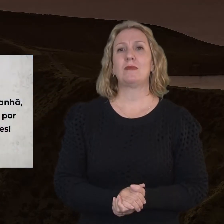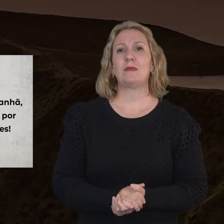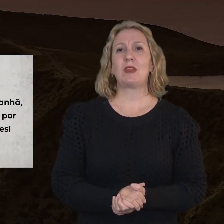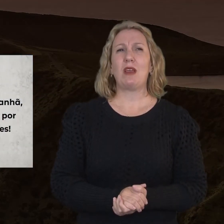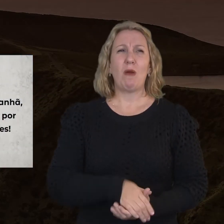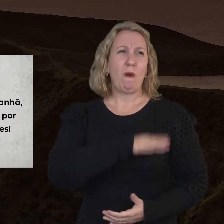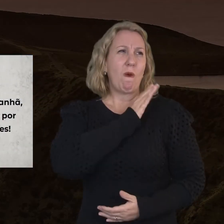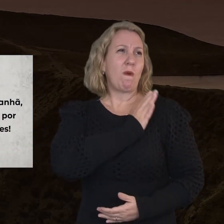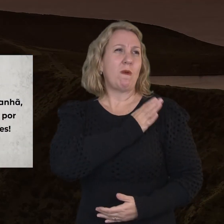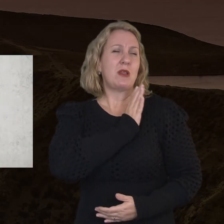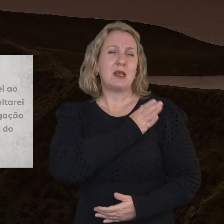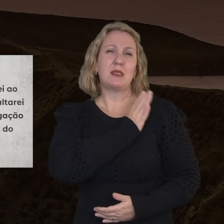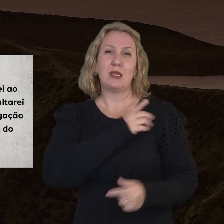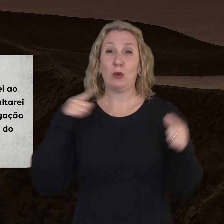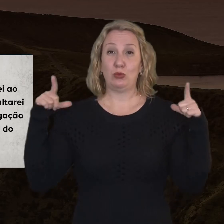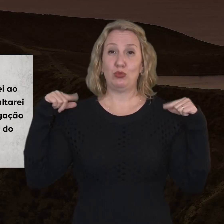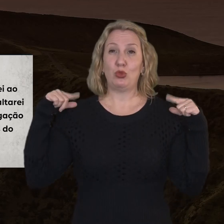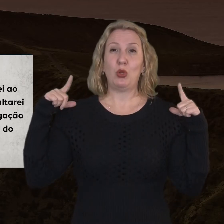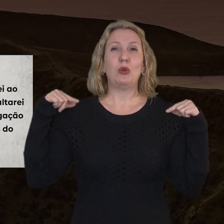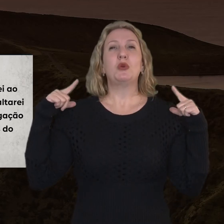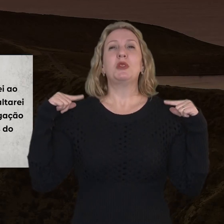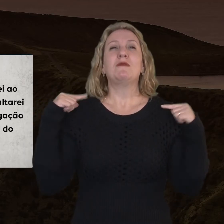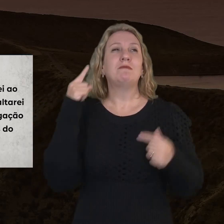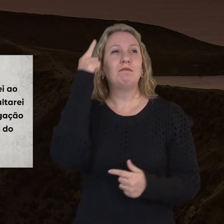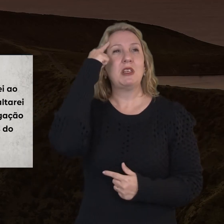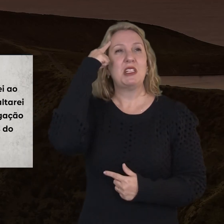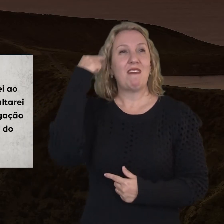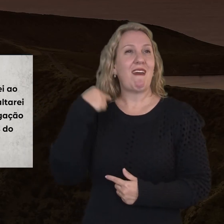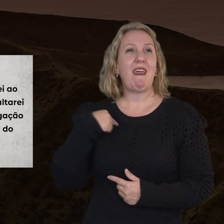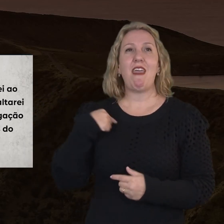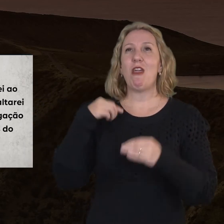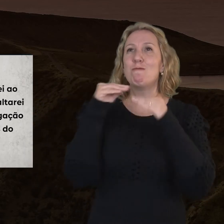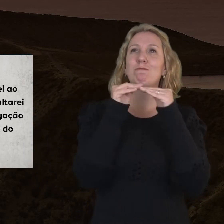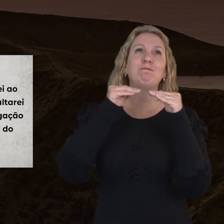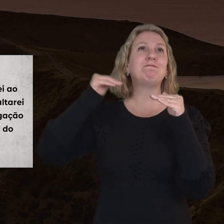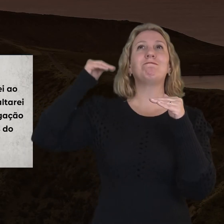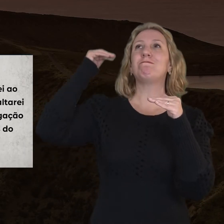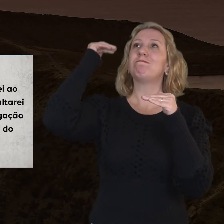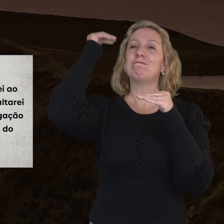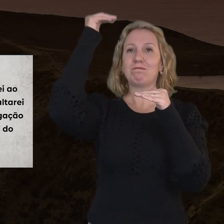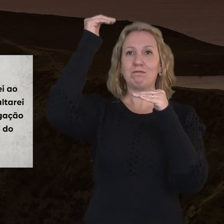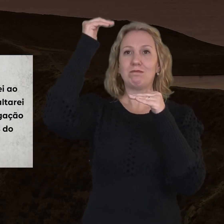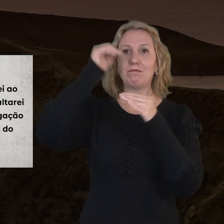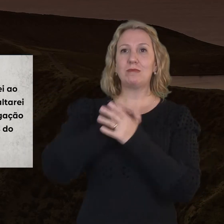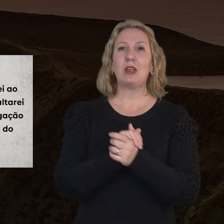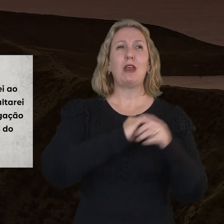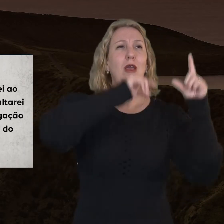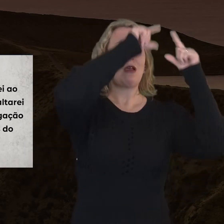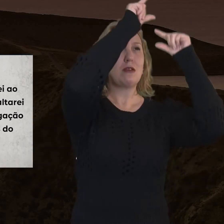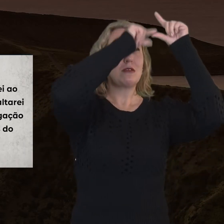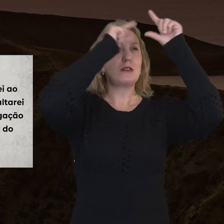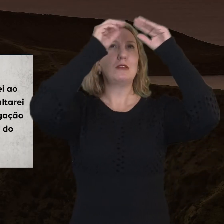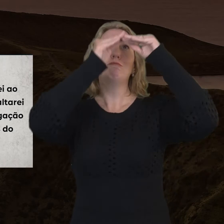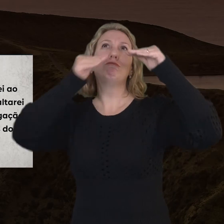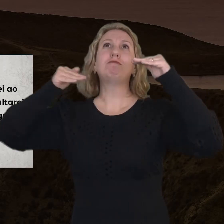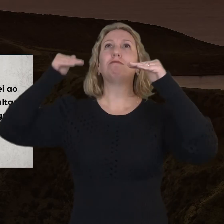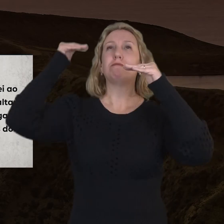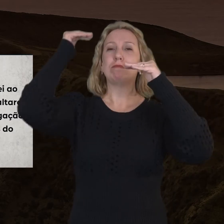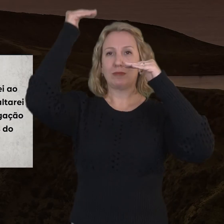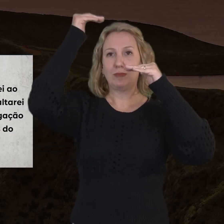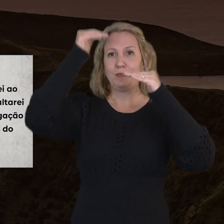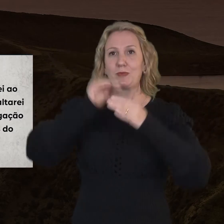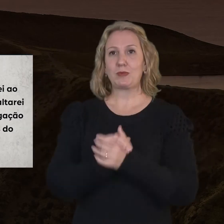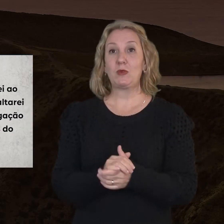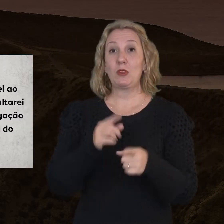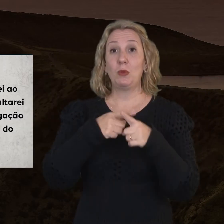coração eu subirei ao céu acima das estrelas de deus ele queria estar acima de todos os outros anjos todos os outros